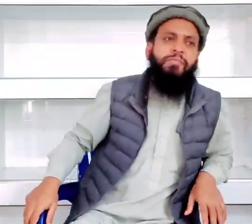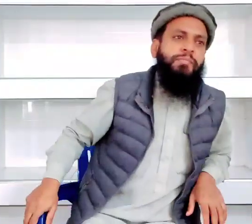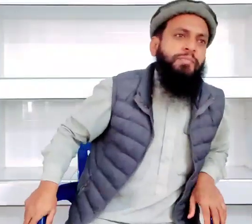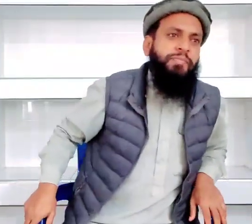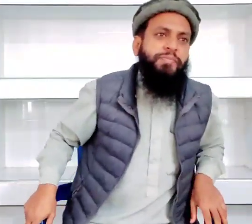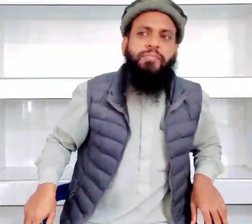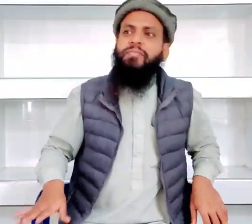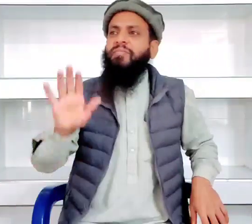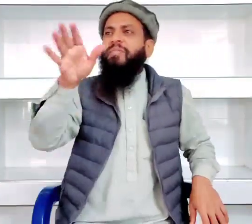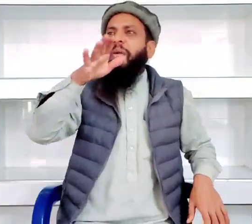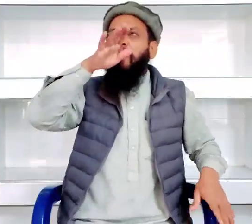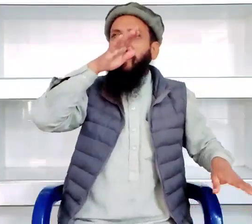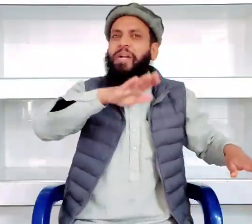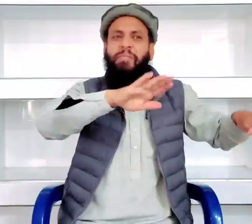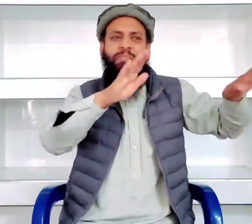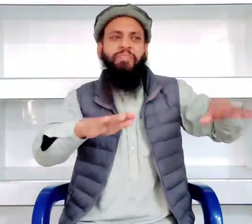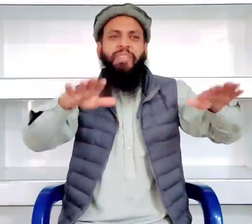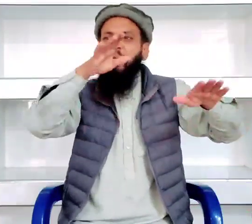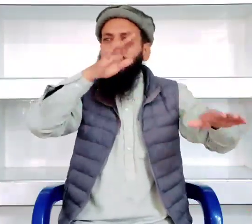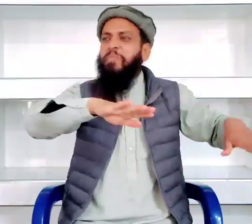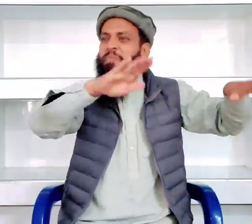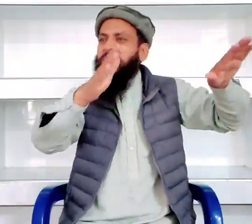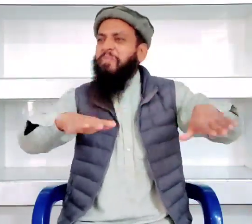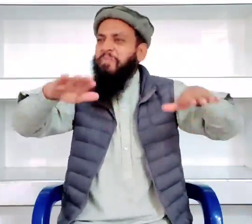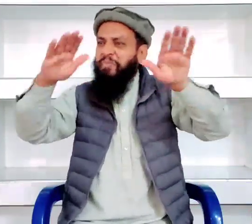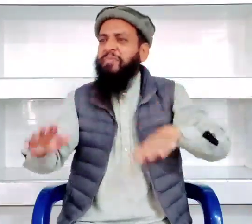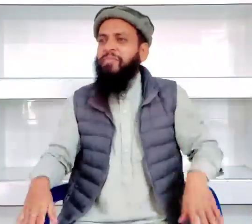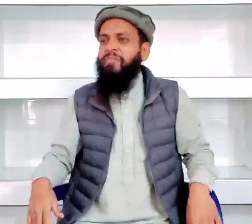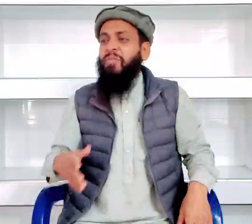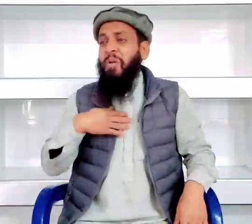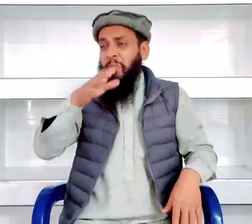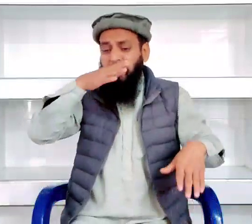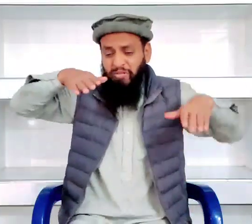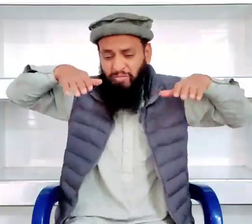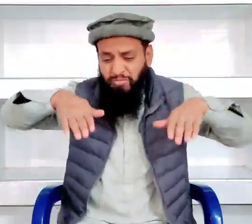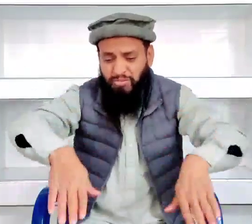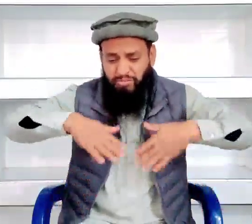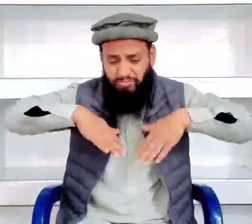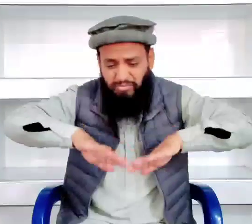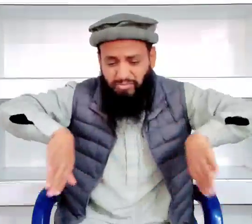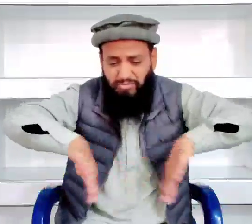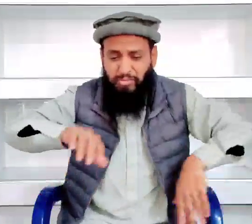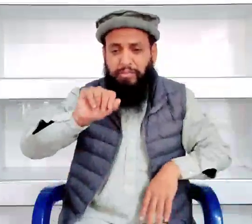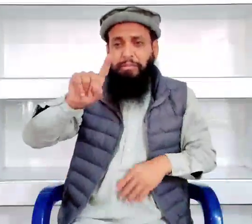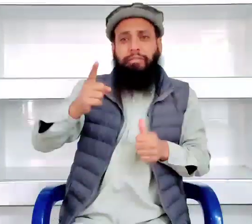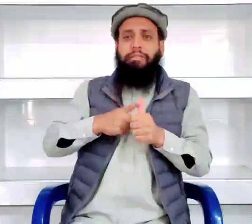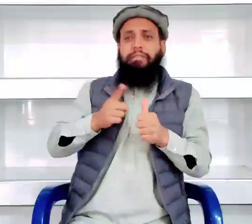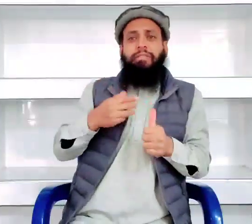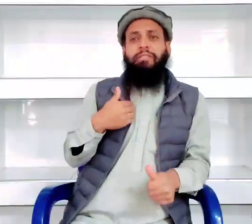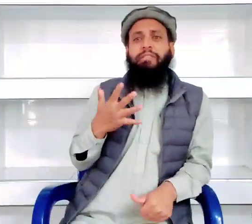کہیں گے ہاں ہی تمہیں میں انہیں پیسے دینا یا ہوتا بول اندر میں انہیں پیسے دینا میں ہوتا لگاؤں گا اور